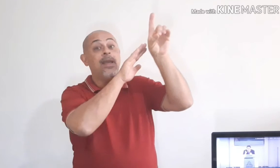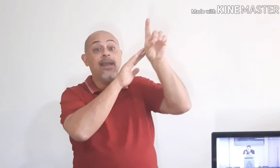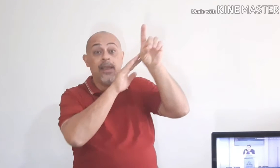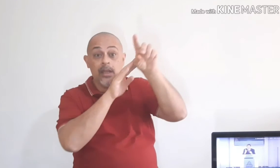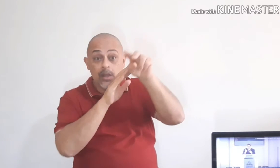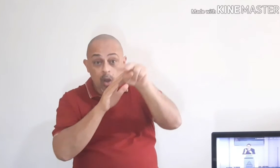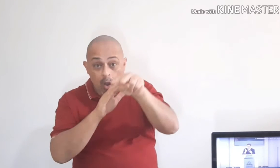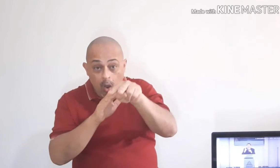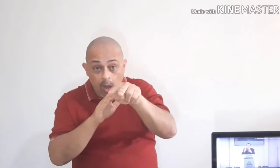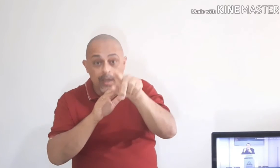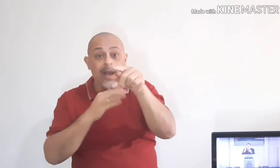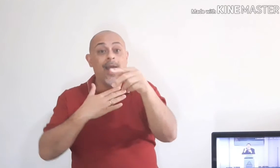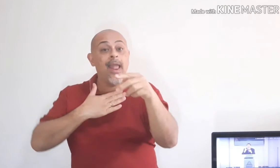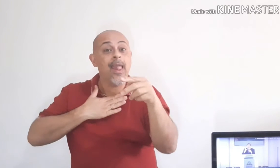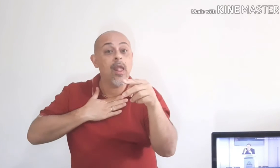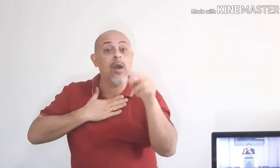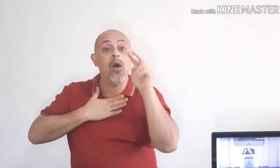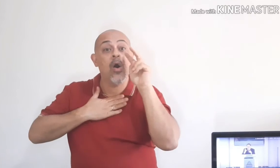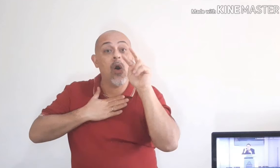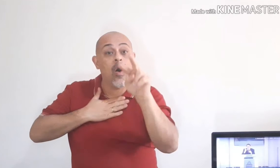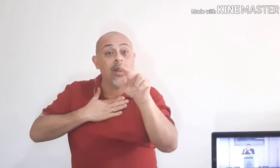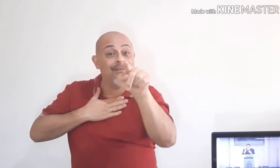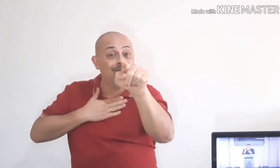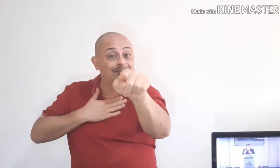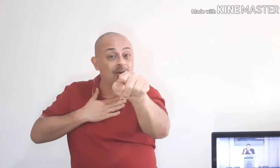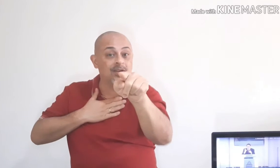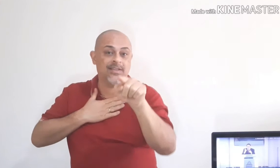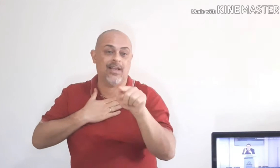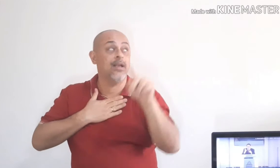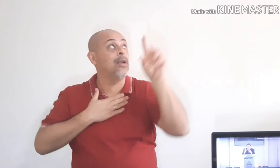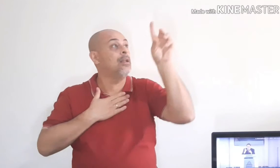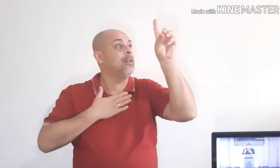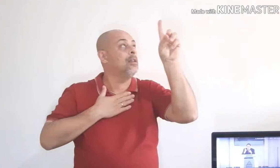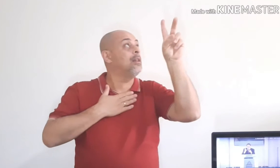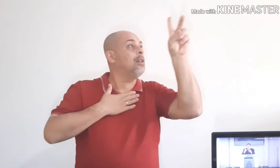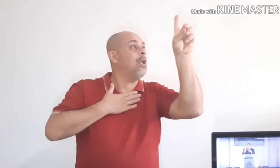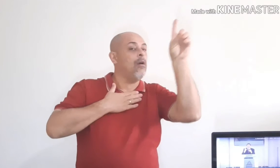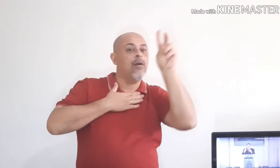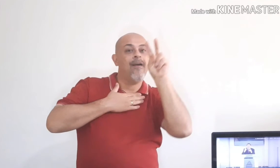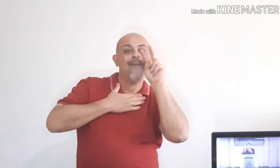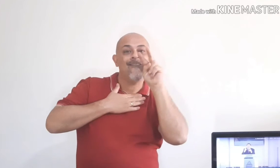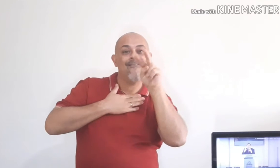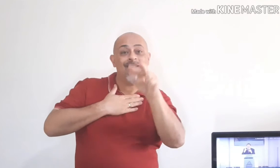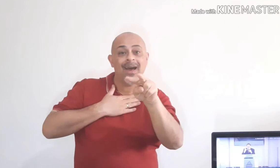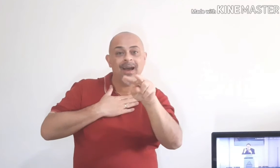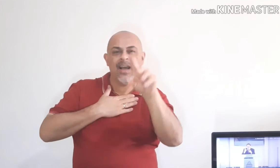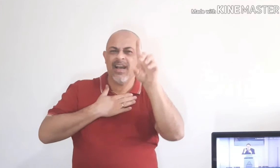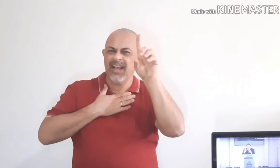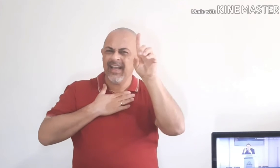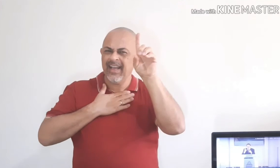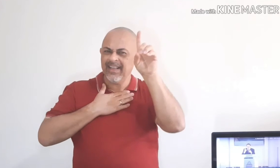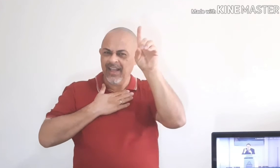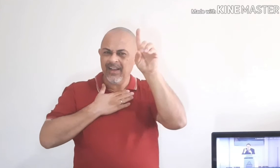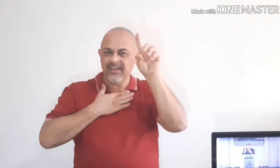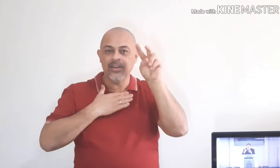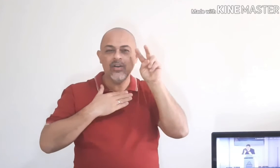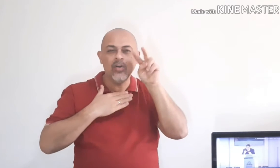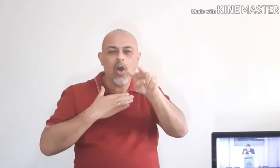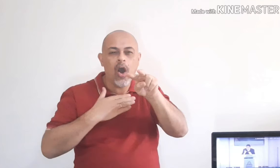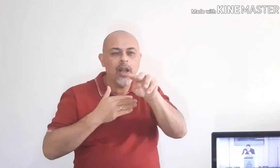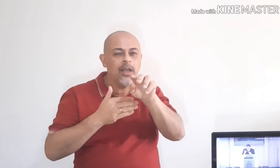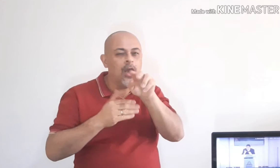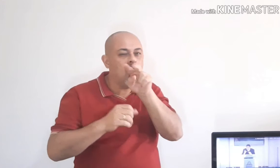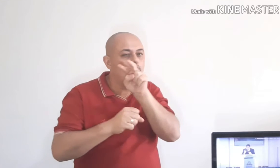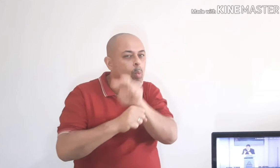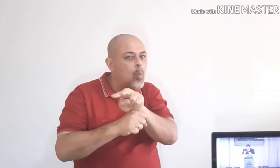para você, porque ele é o Deus que vê, ele é o Deus que tem um olhar